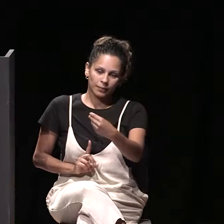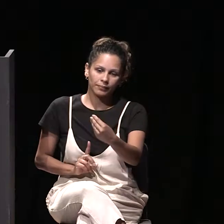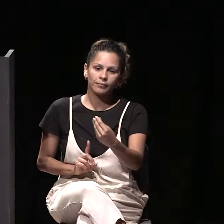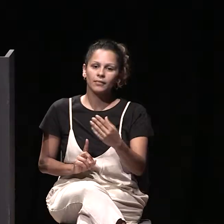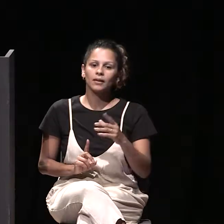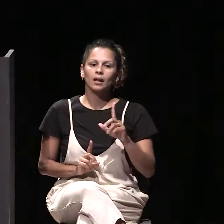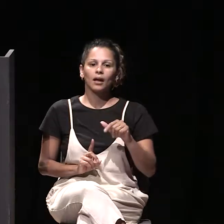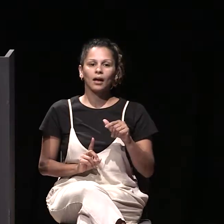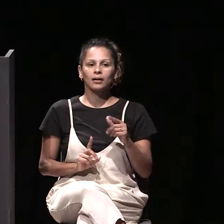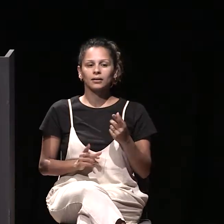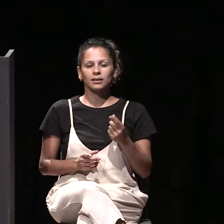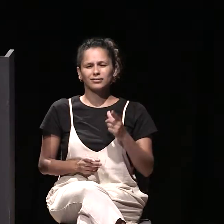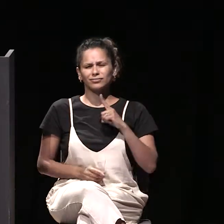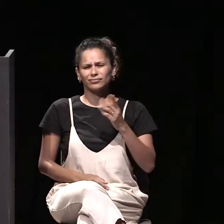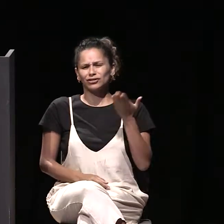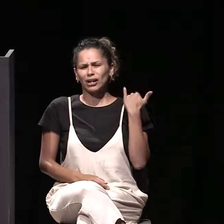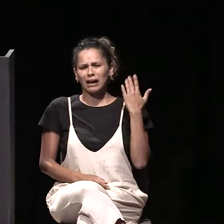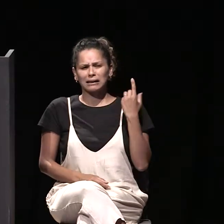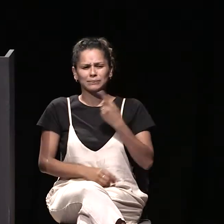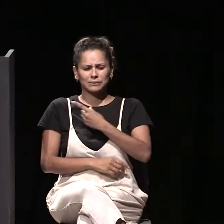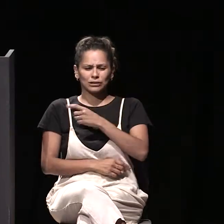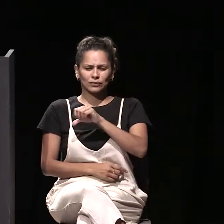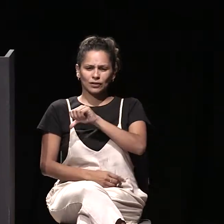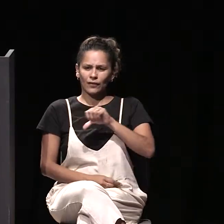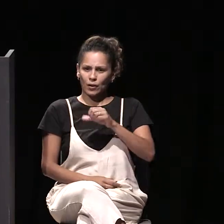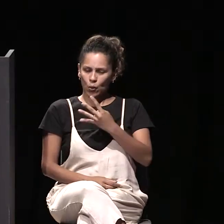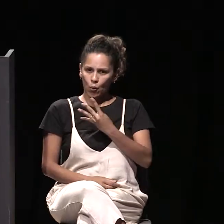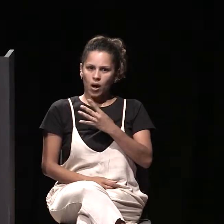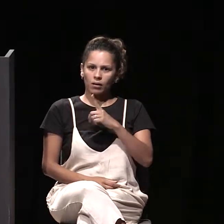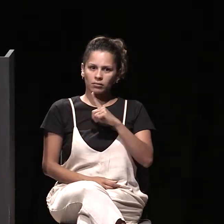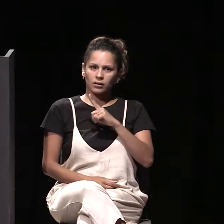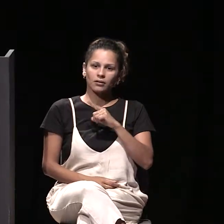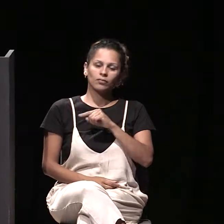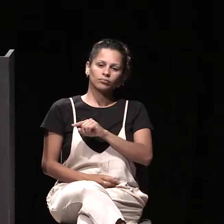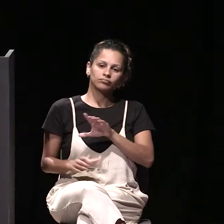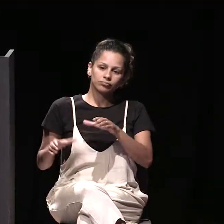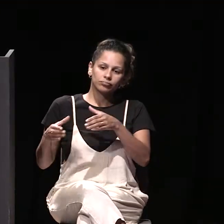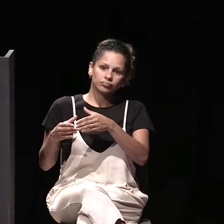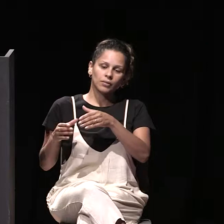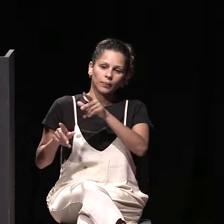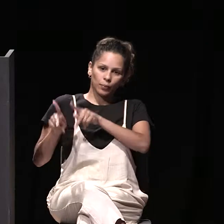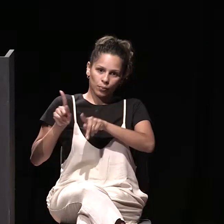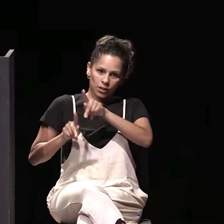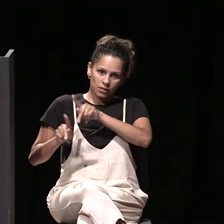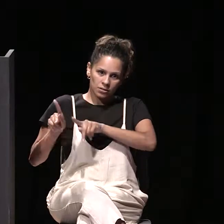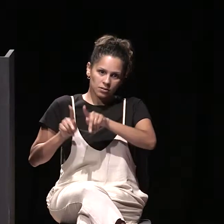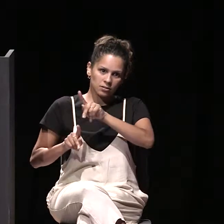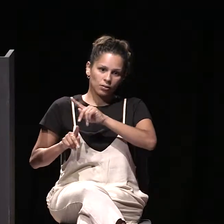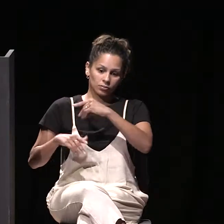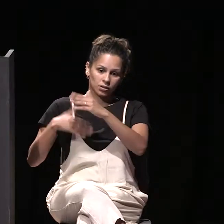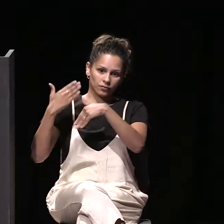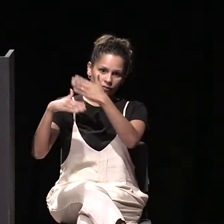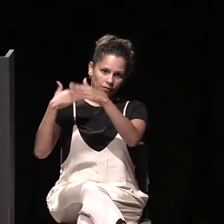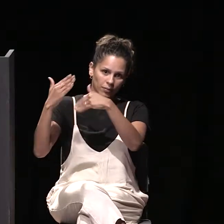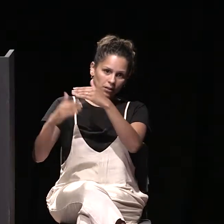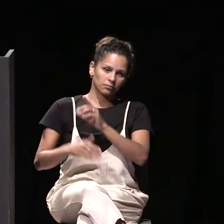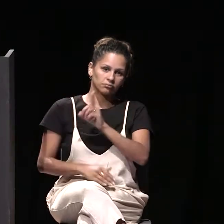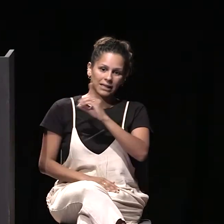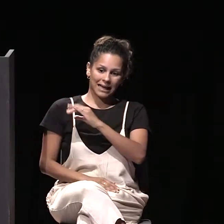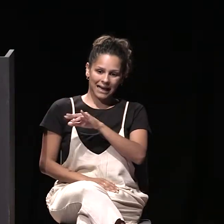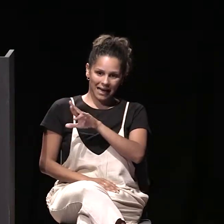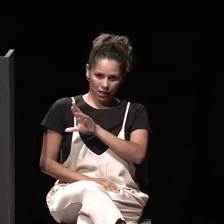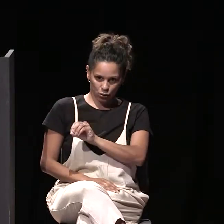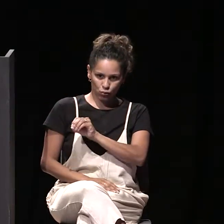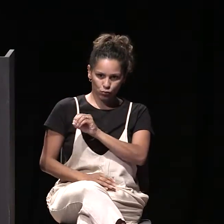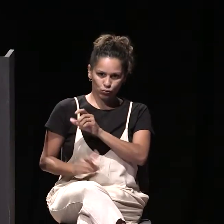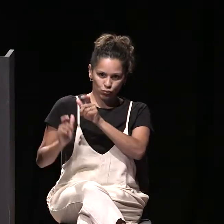desde 1994. A Conferência de População Internacional e Desenvolvimento de Cairo,